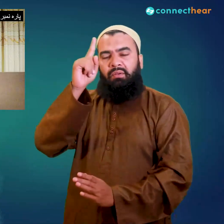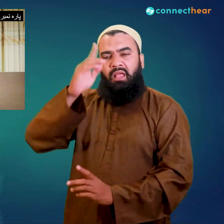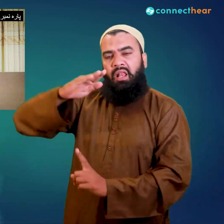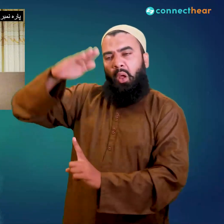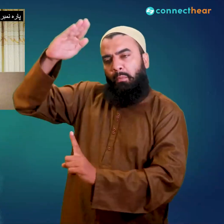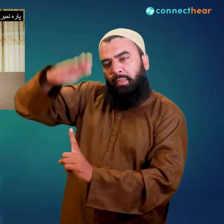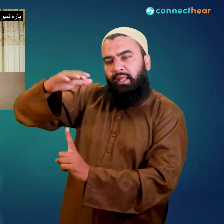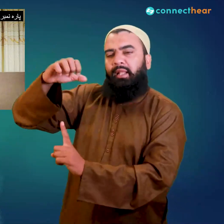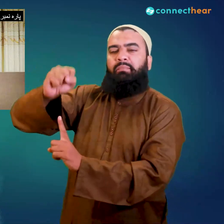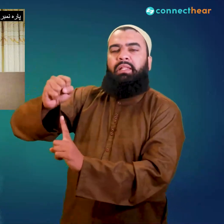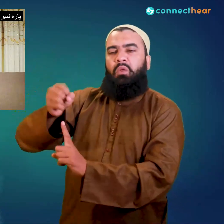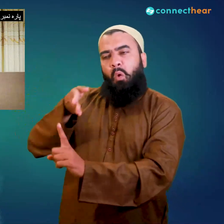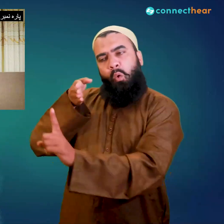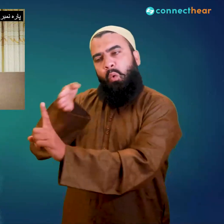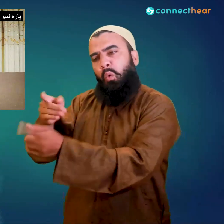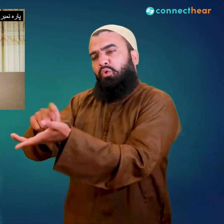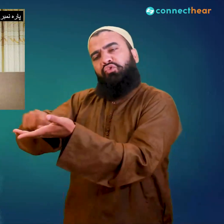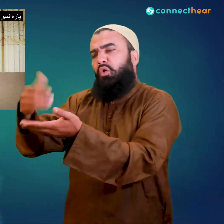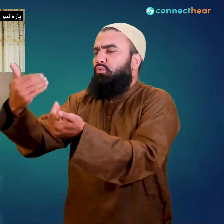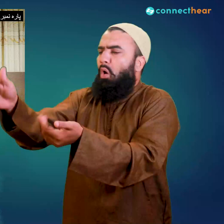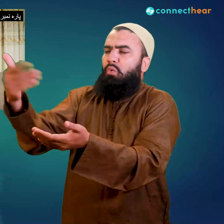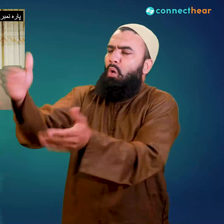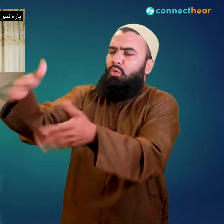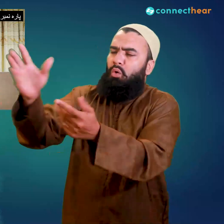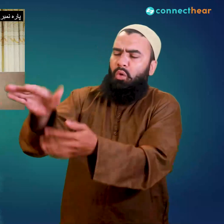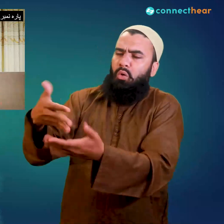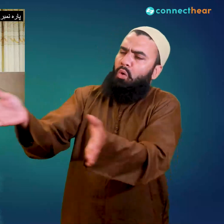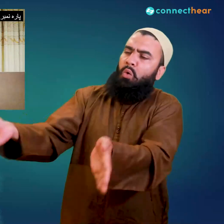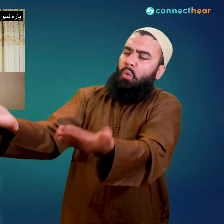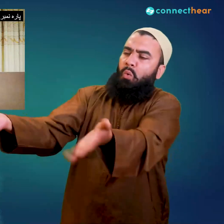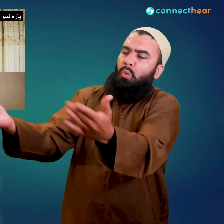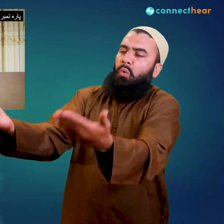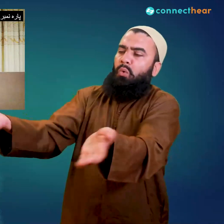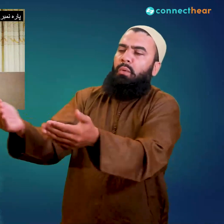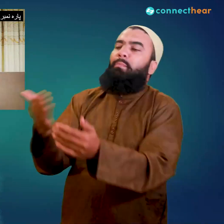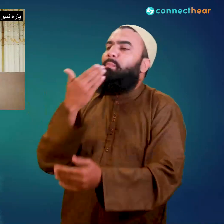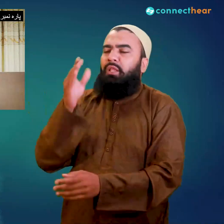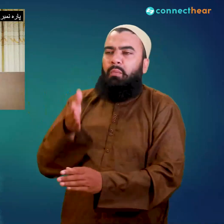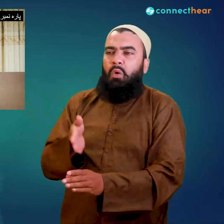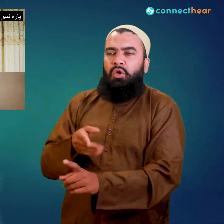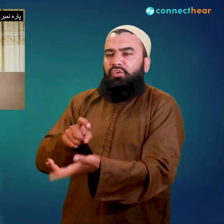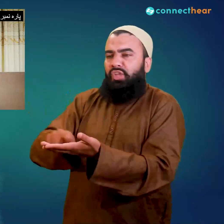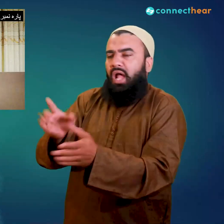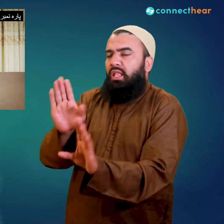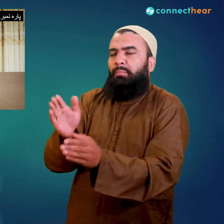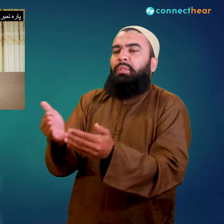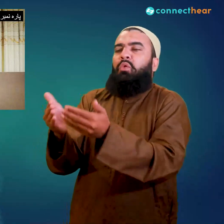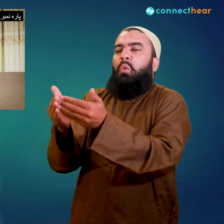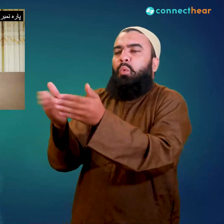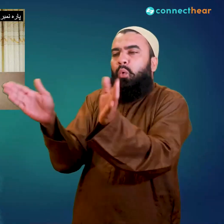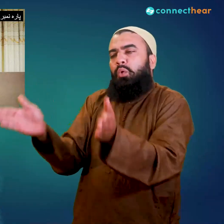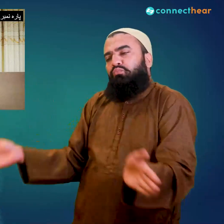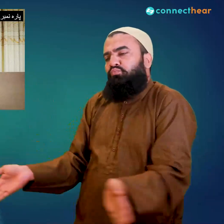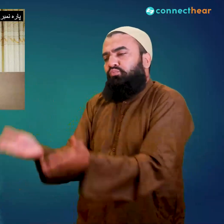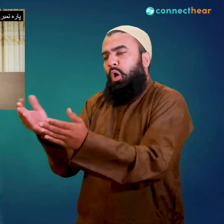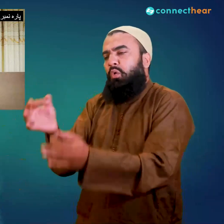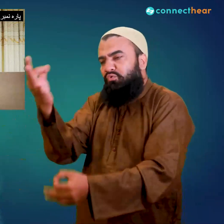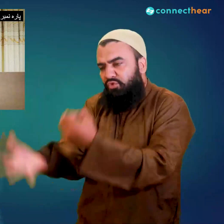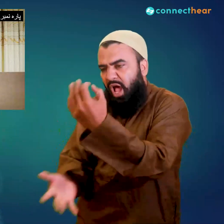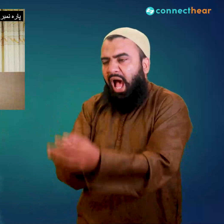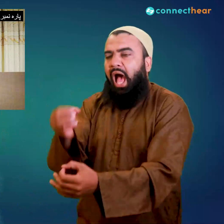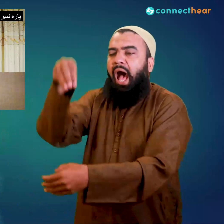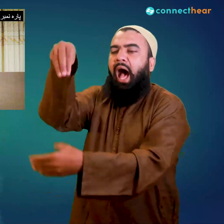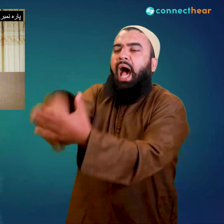تعالیٰ بھی پھر ان کے لیے اسی راستے کو کھول دیتا ہے۔ جیسے قرآن مجید کی ایک اور آیت کے اندر فرمایا، وَالَّذِينَ جَاهَدُوا